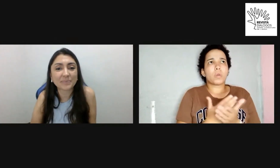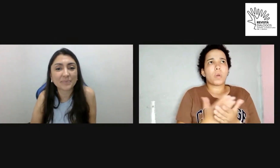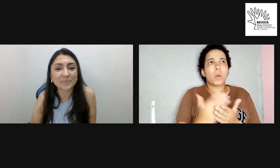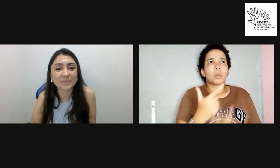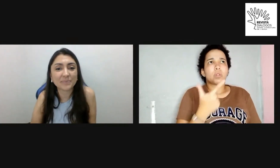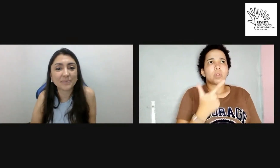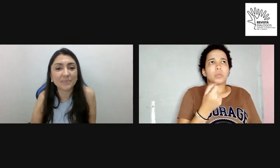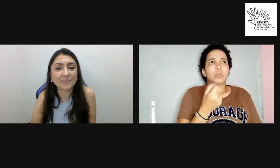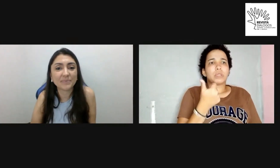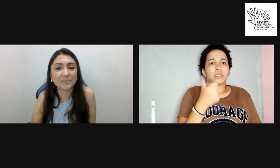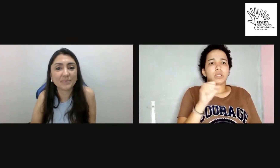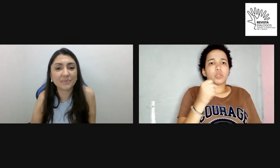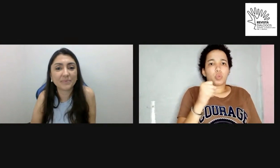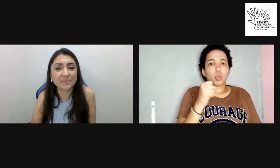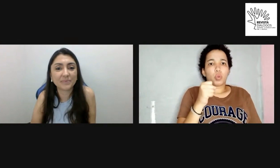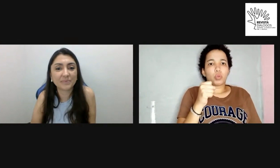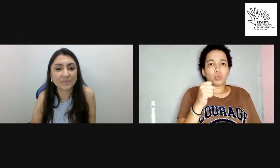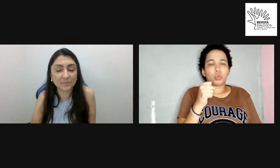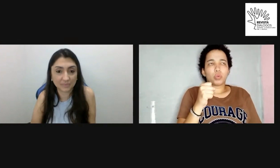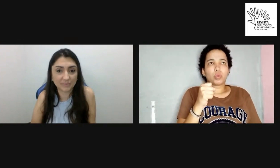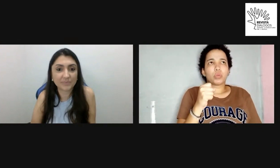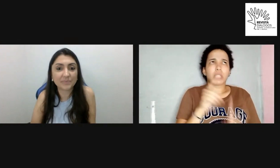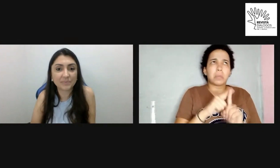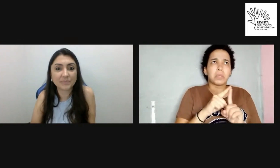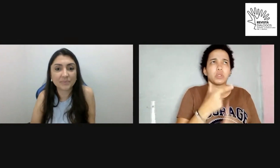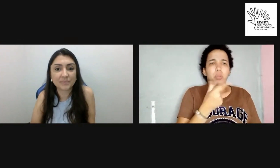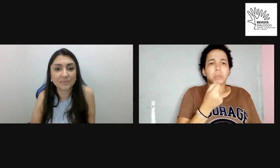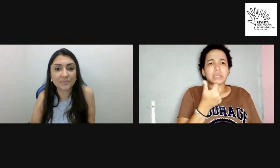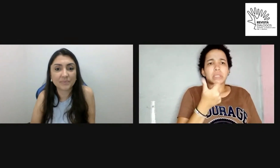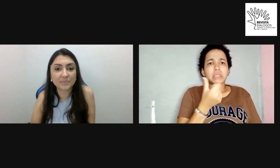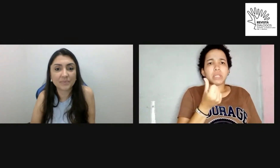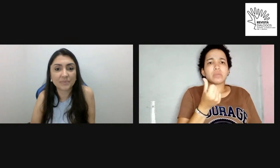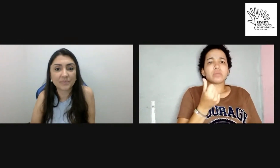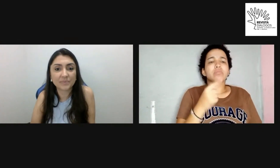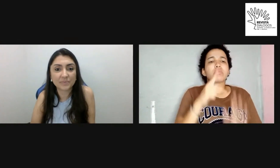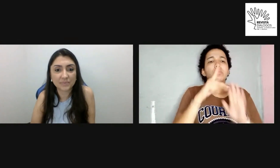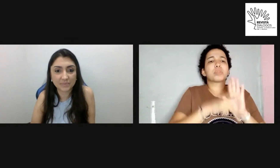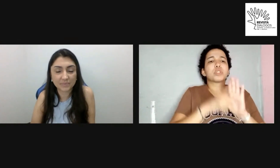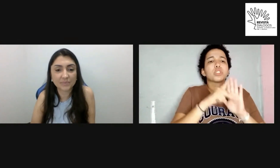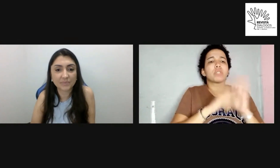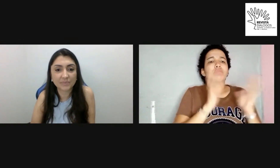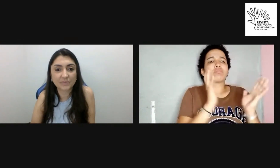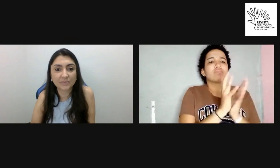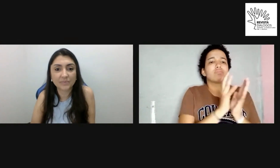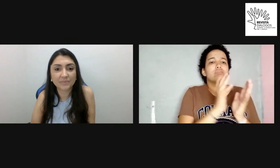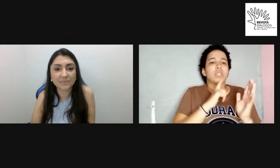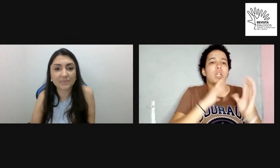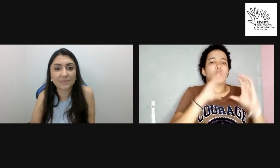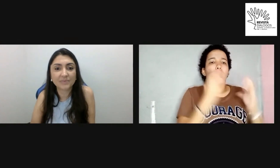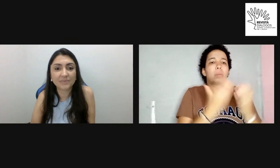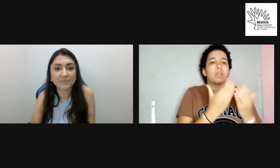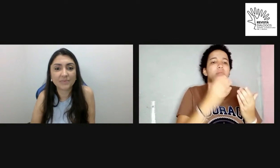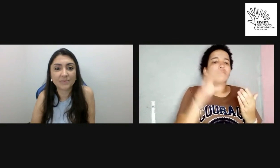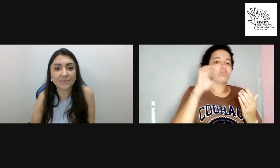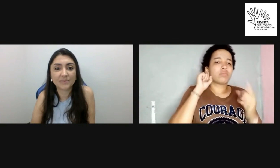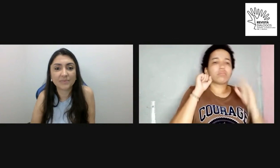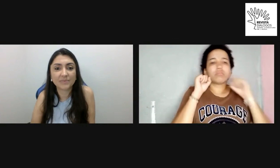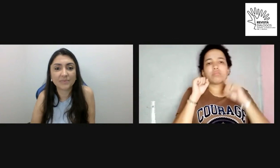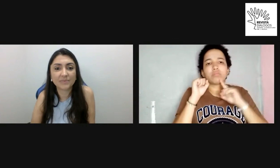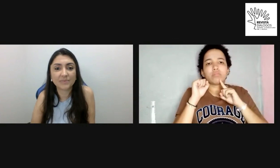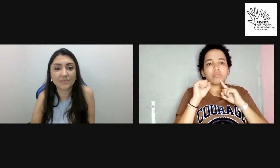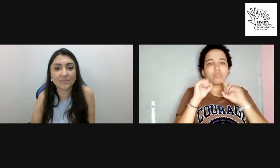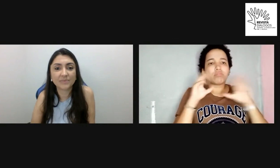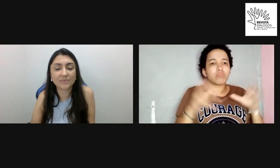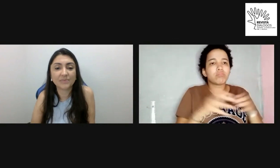Eu iniciei um projeto em 2018 e também em 2016, com um grupo de ouvintes e